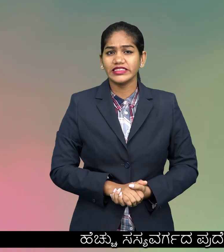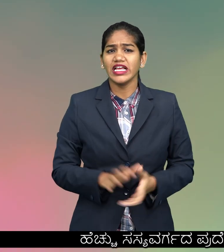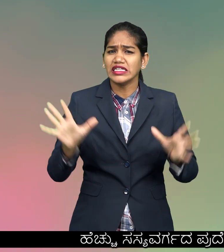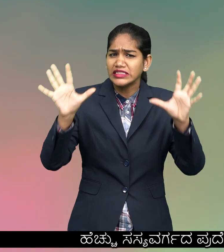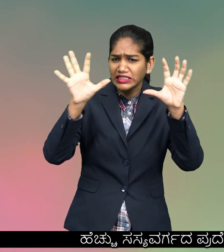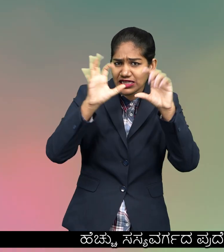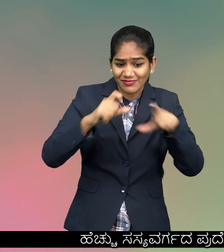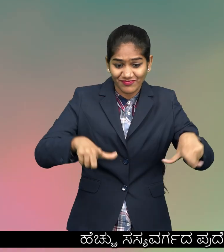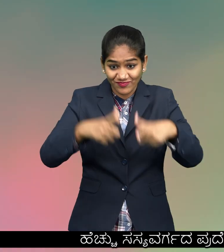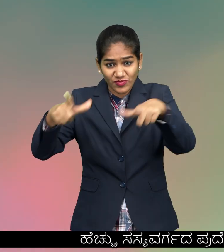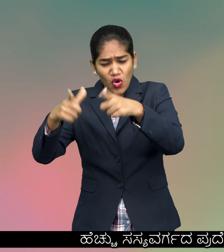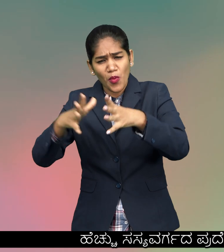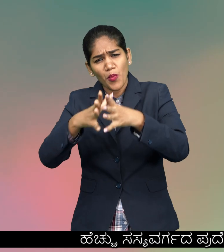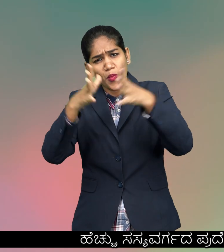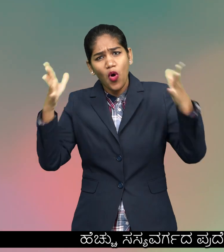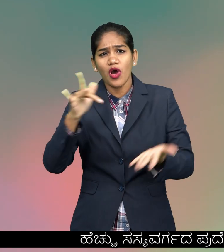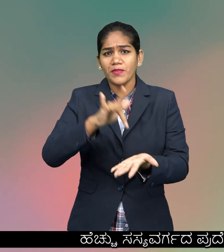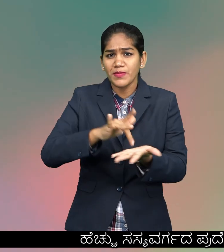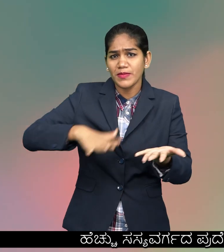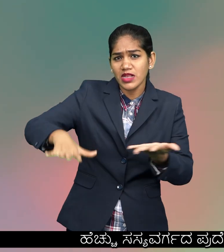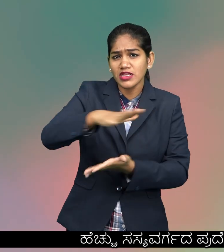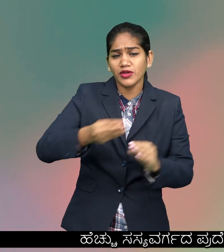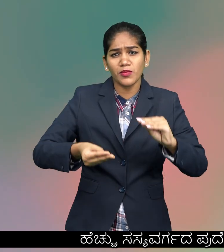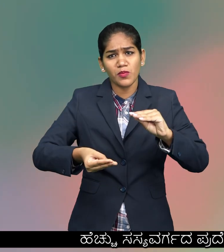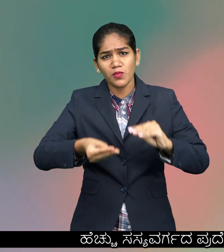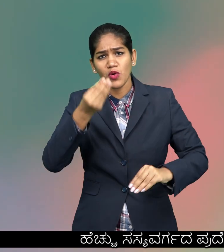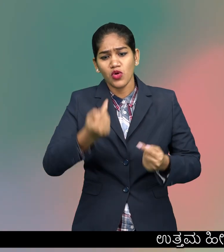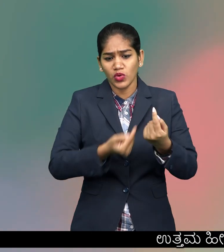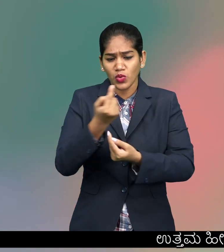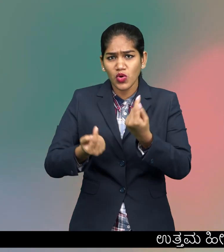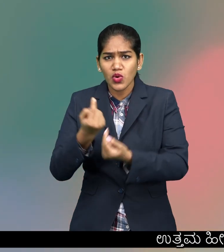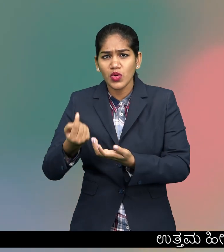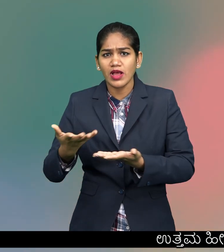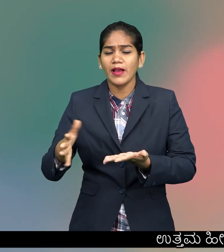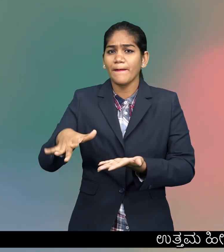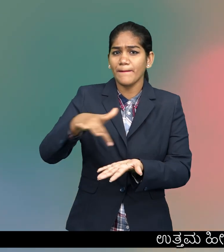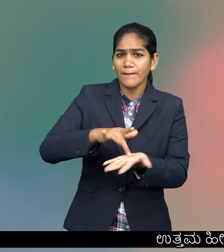ಹೆಚ್ಚು ಸಸ್ಯವರ್ಗದ ಪ್ರದೇಶಗಳಂತಹ ಗಾಢವಾದ ಪ್ರದೇಶಗಳು ಉತ್ತಮ ಹೀರಿಕೊಳ್ಳುವುದುಗಳಾಗಿವೆ.